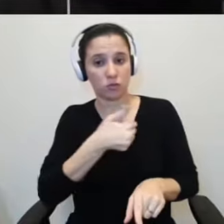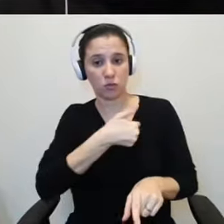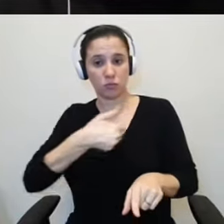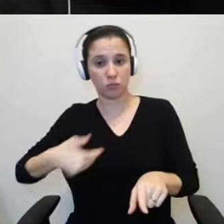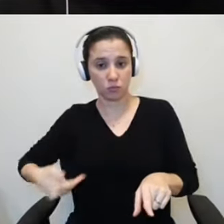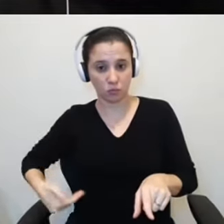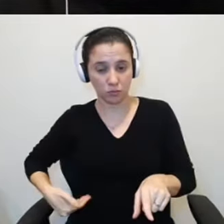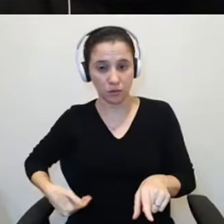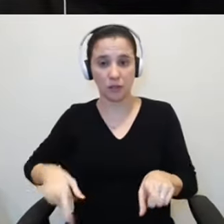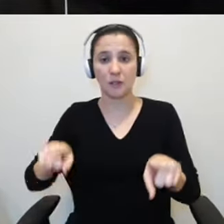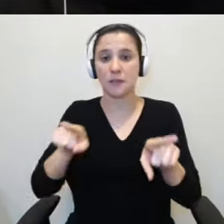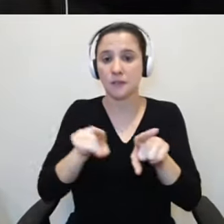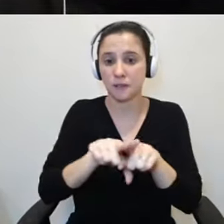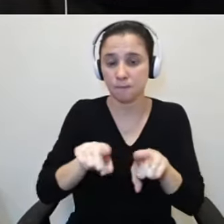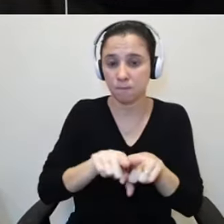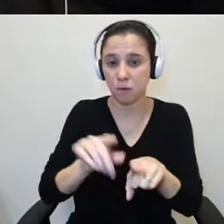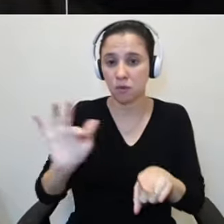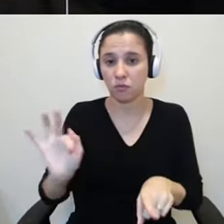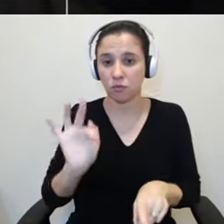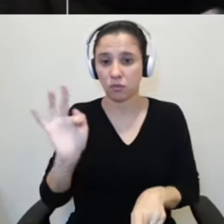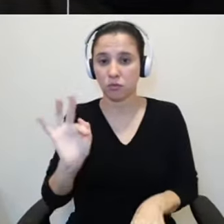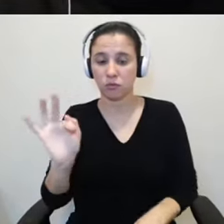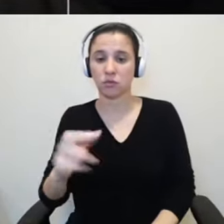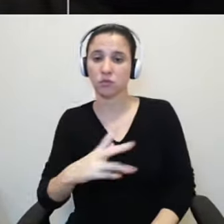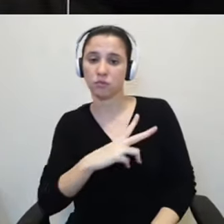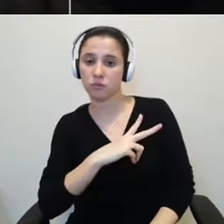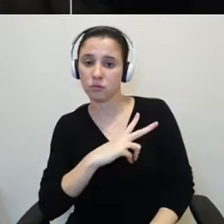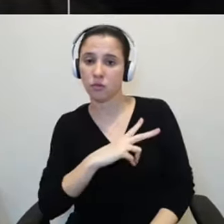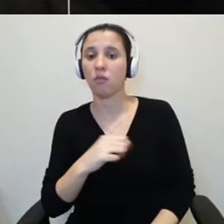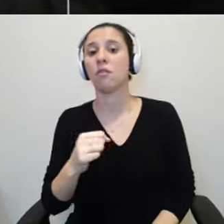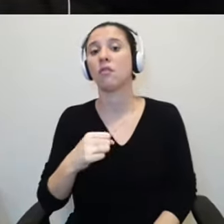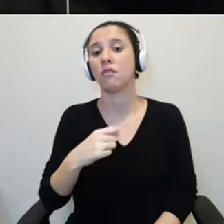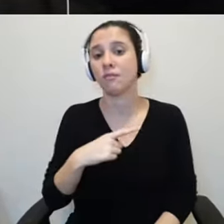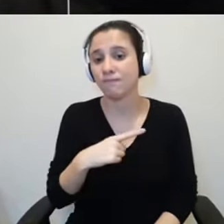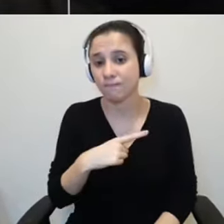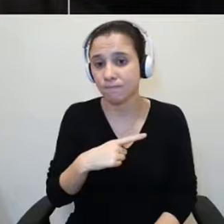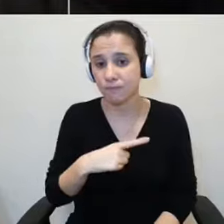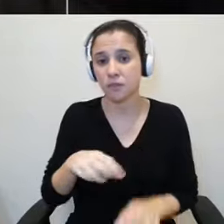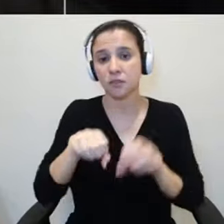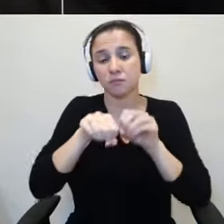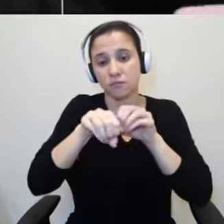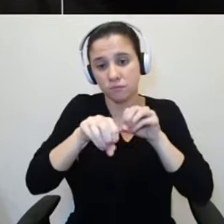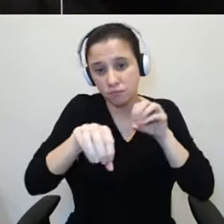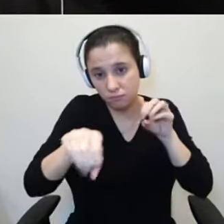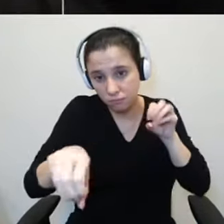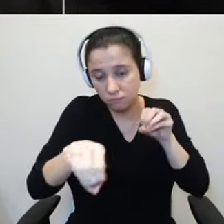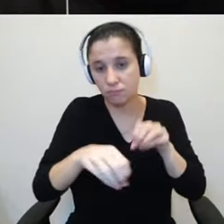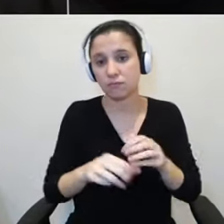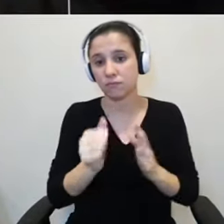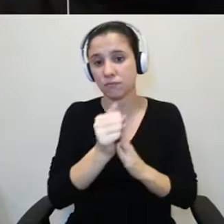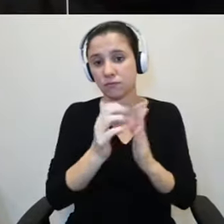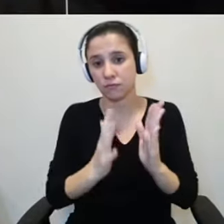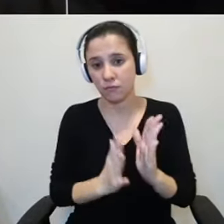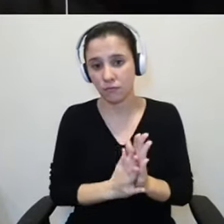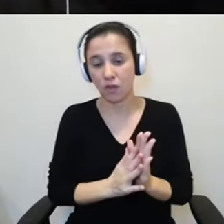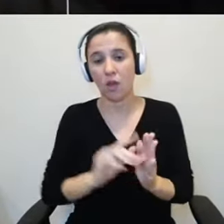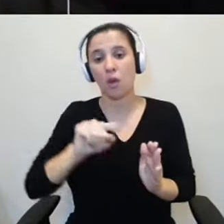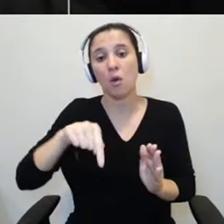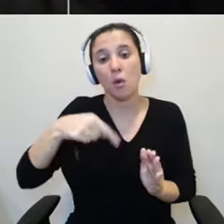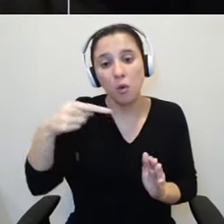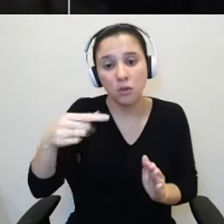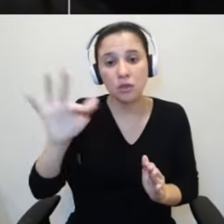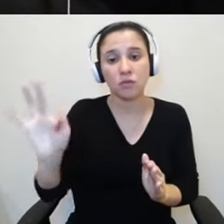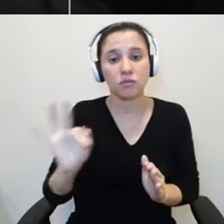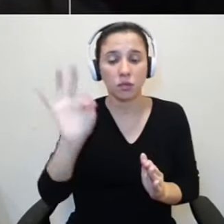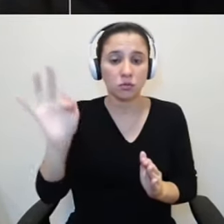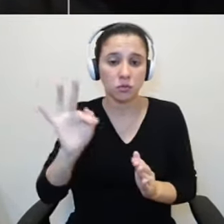assim, já estão executando o ensino remoto. As públicas, algumas já estão, outras estão se planejando a iniciar esse ensino